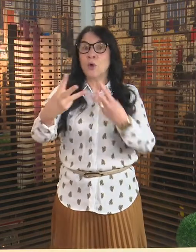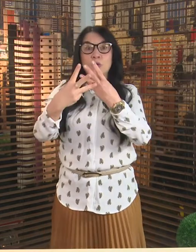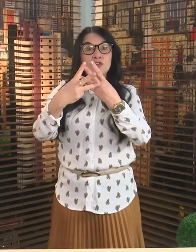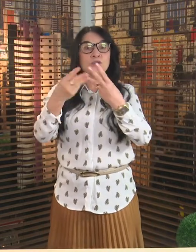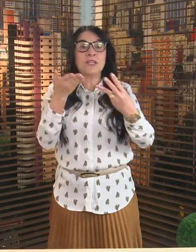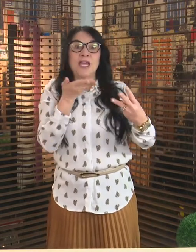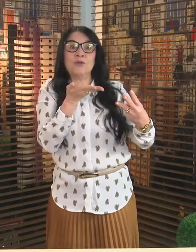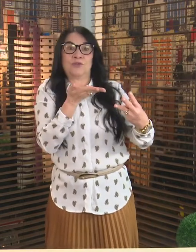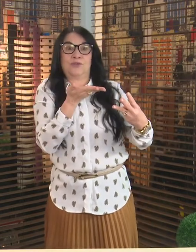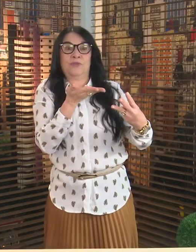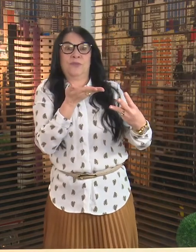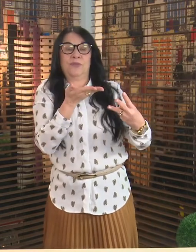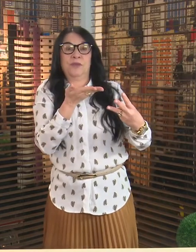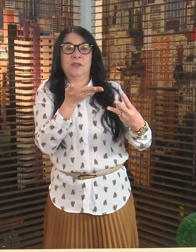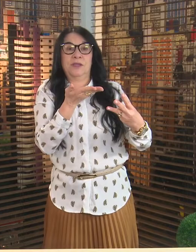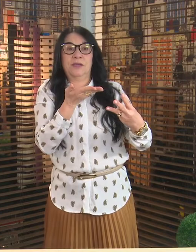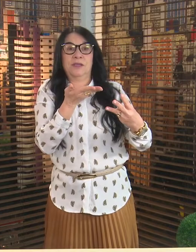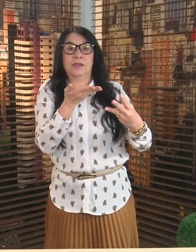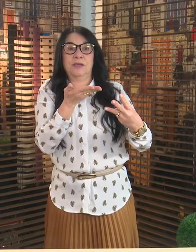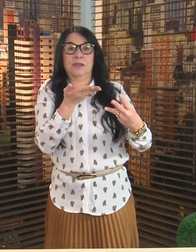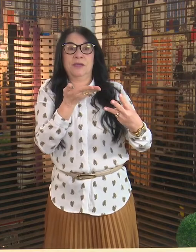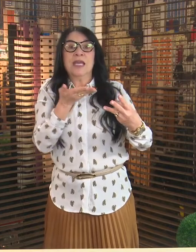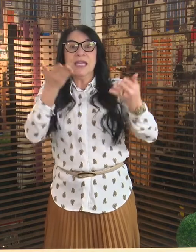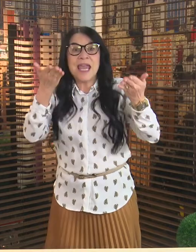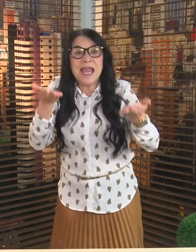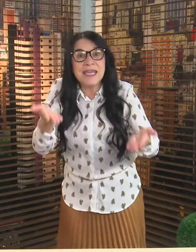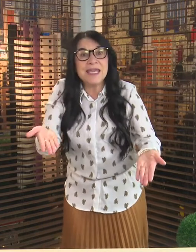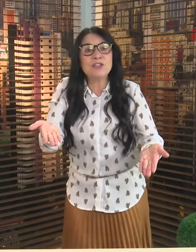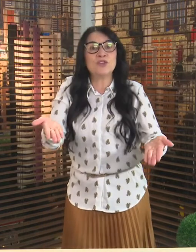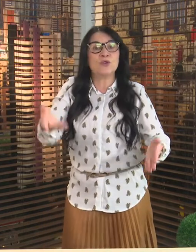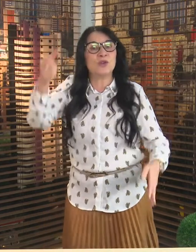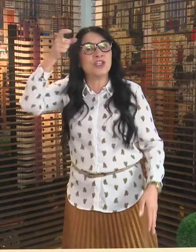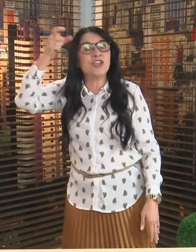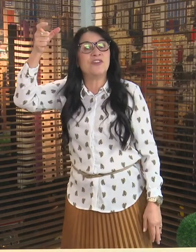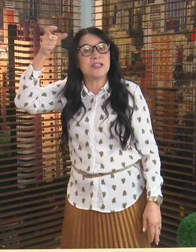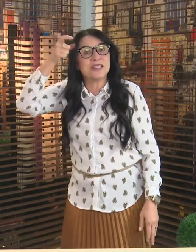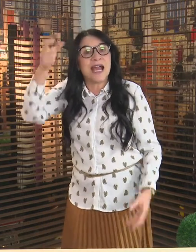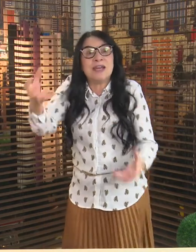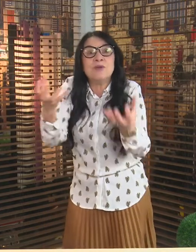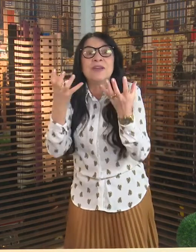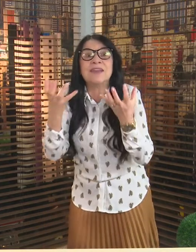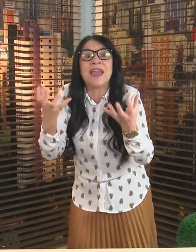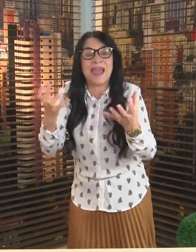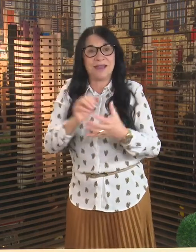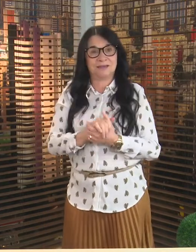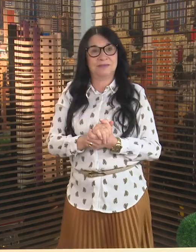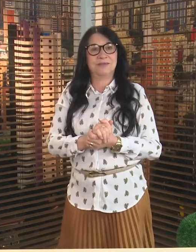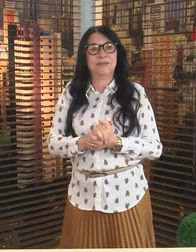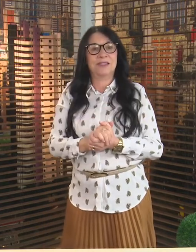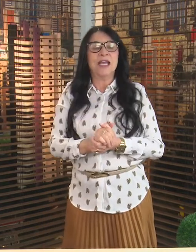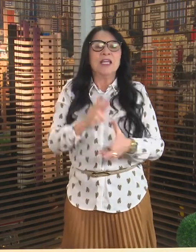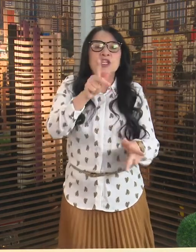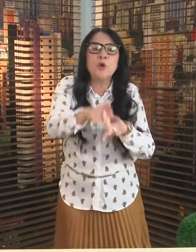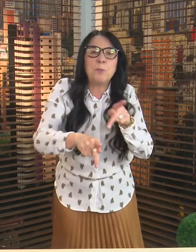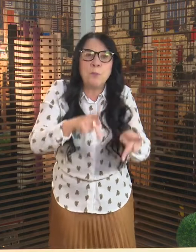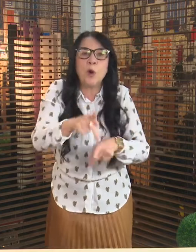com os judeus. E é isso que o adversário quer, que o